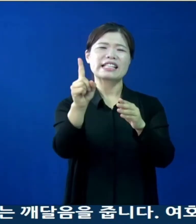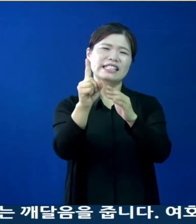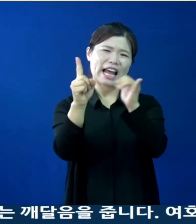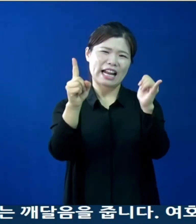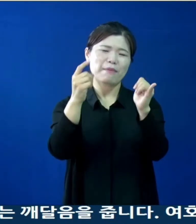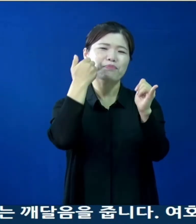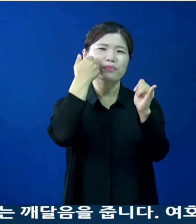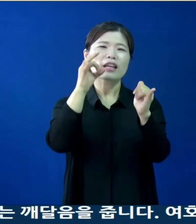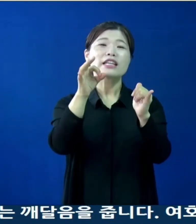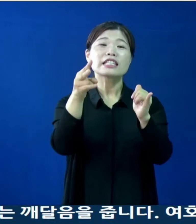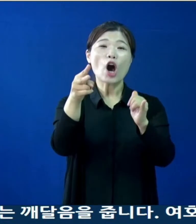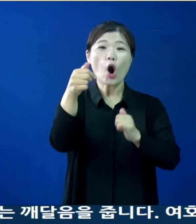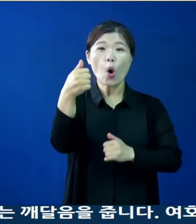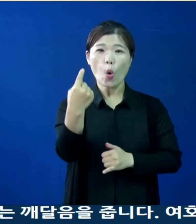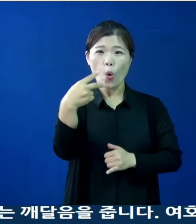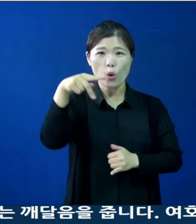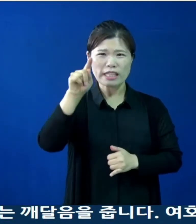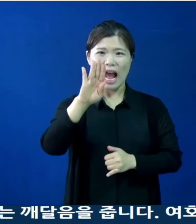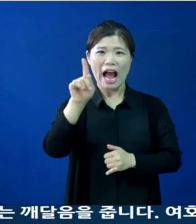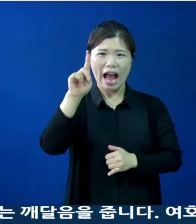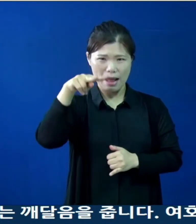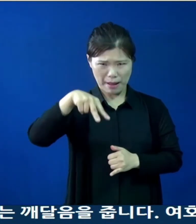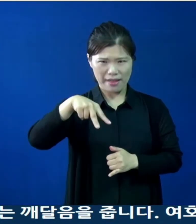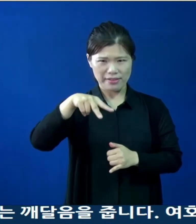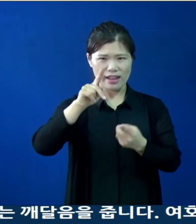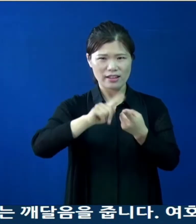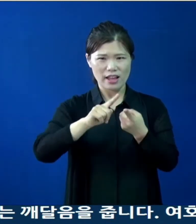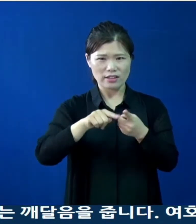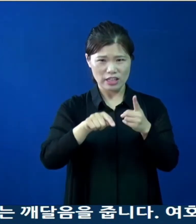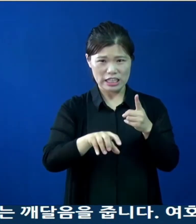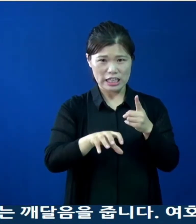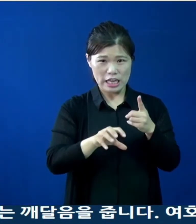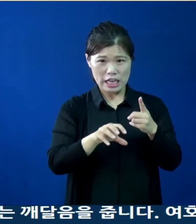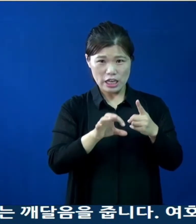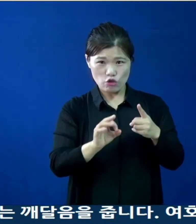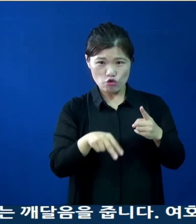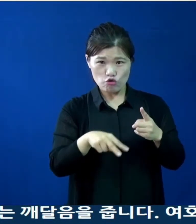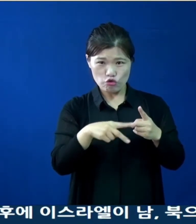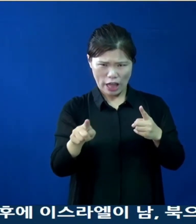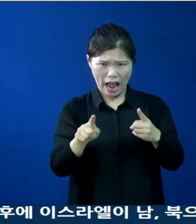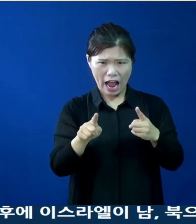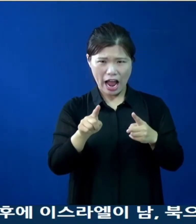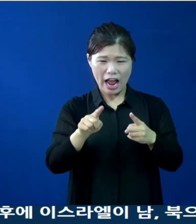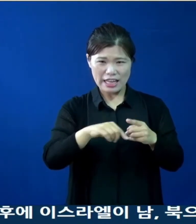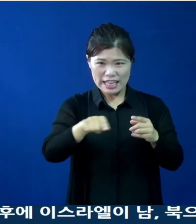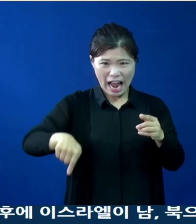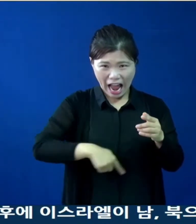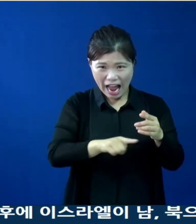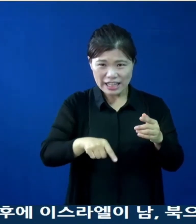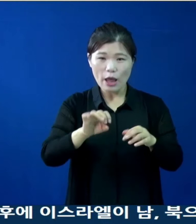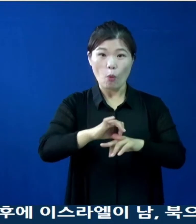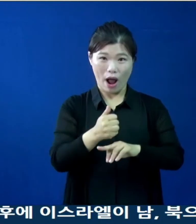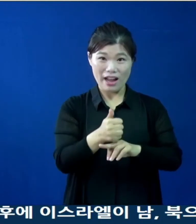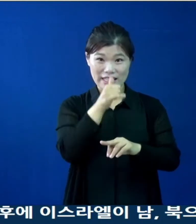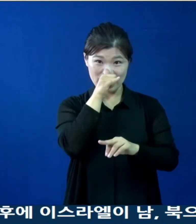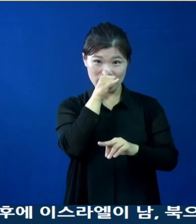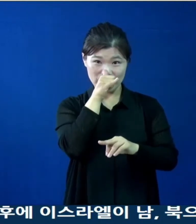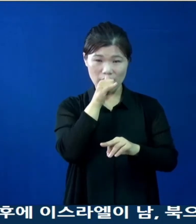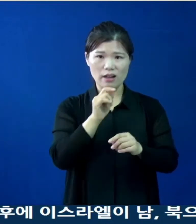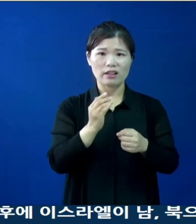여호사밧이 유다의 왕을 할 때 북쪽 이스라엘에도 왕이 있었는데 그 왕은 좀 악명 높은